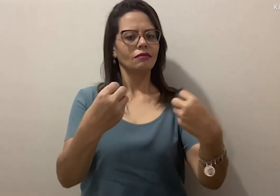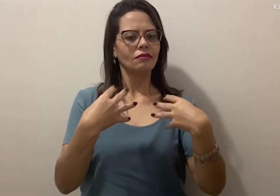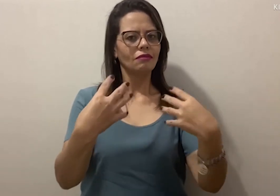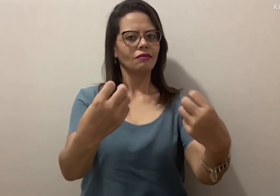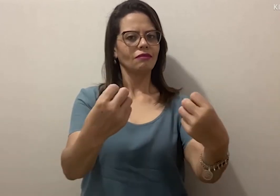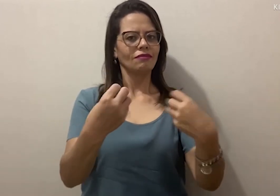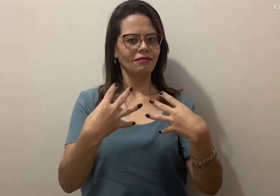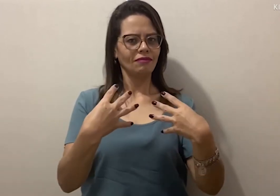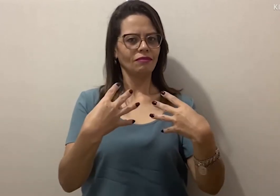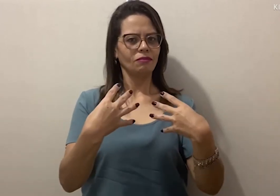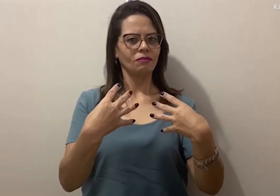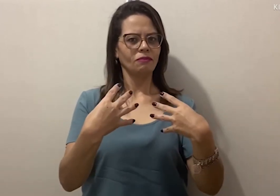Você me ensina.